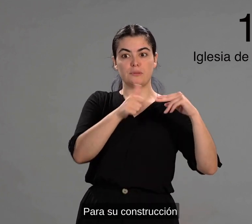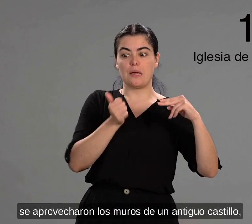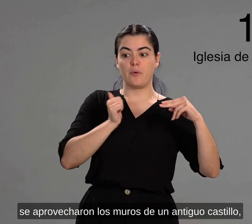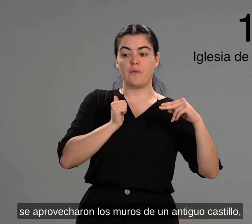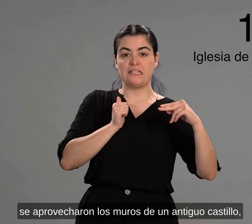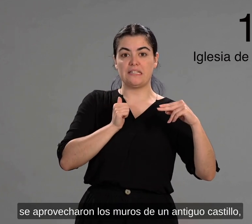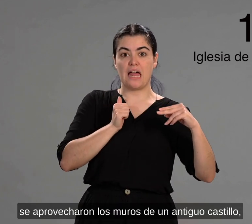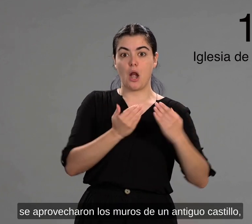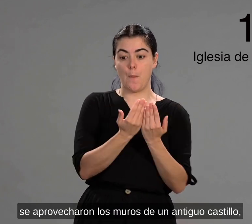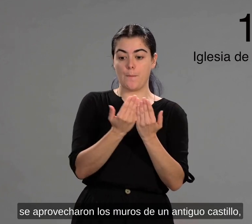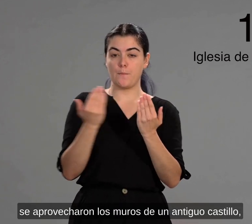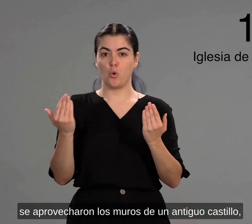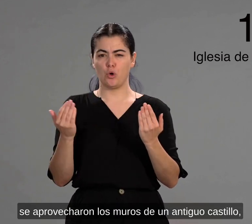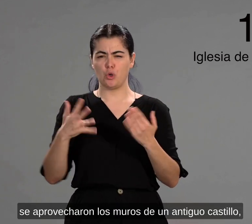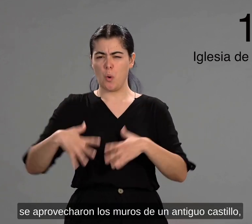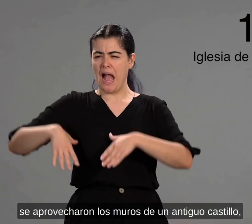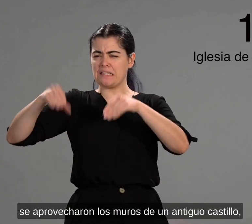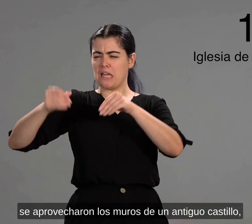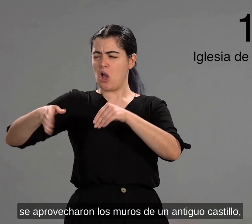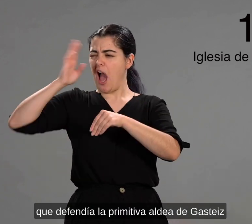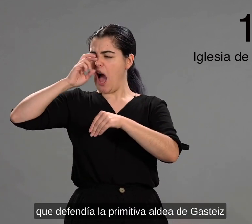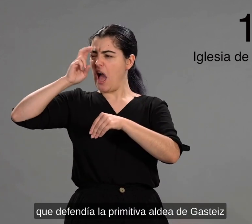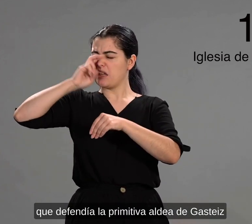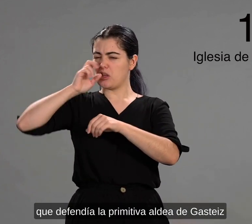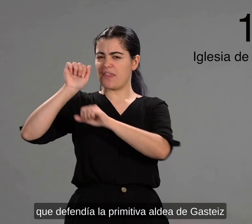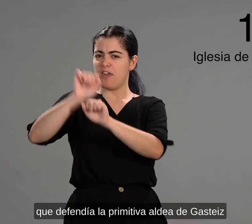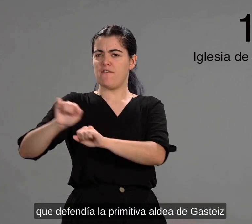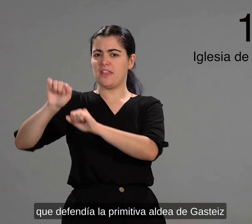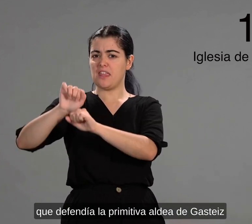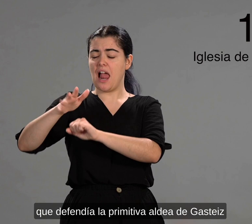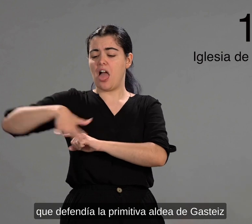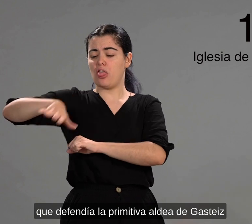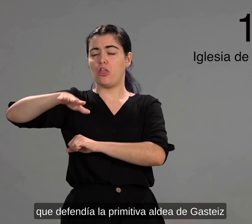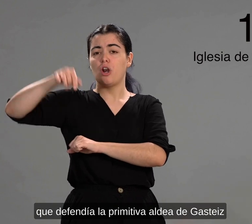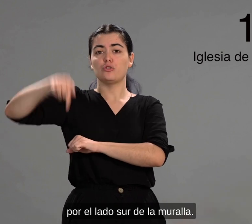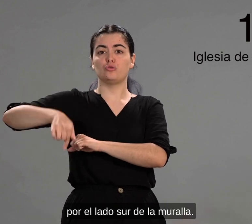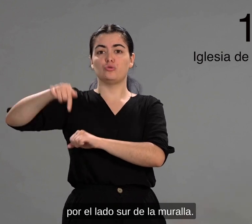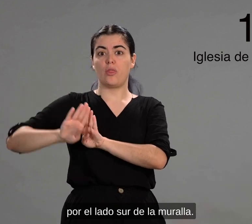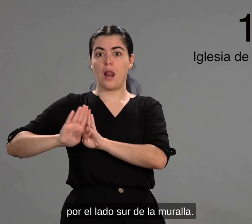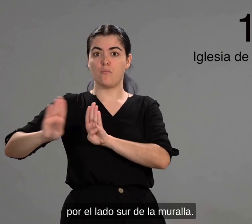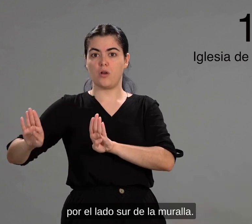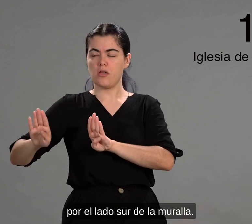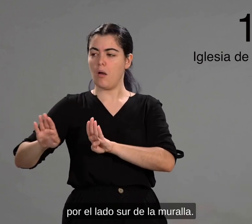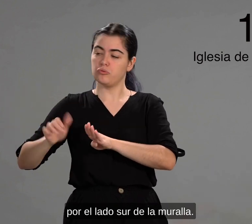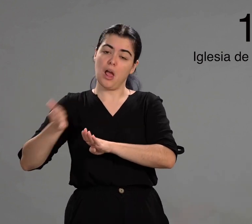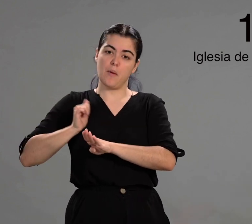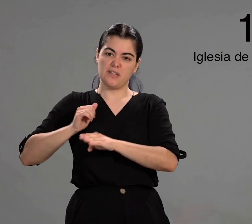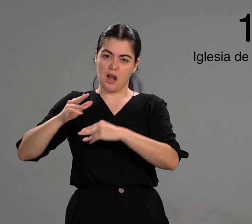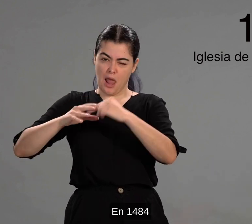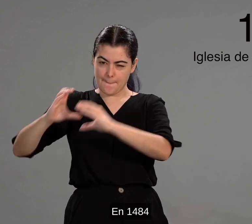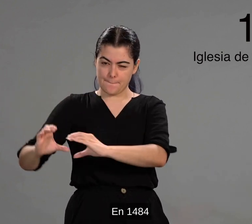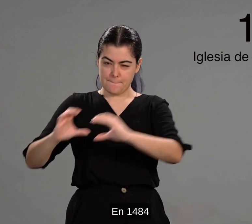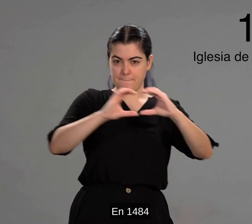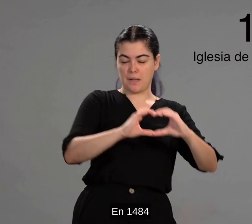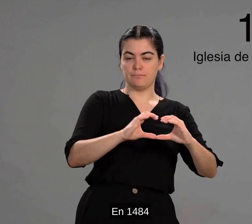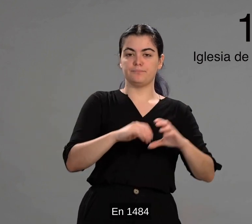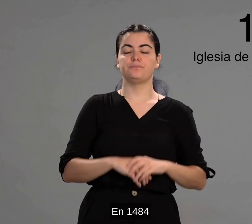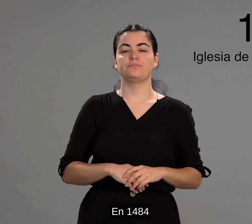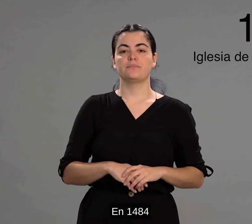se aprovecharon los muros de un antiguo castillo que defendía la primitiva aldea de Gasteiz por el lado sur de la muralla. En 1484,